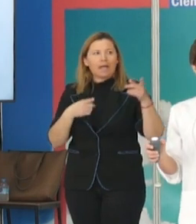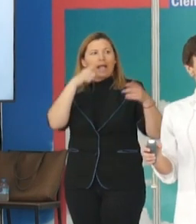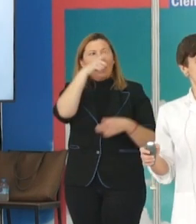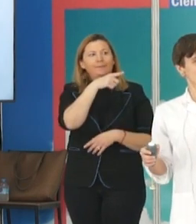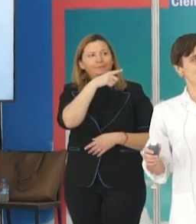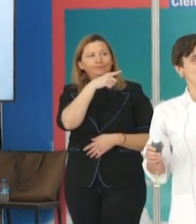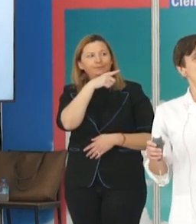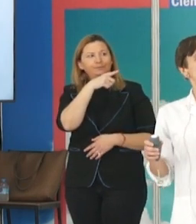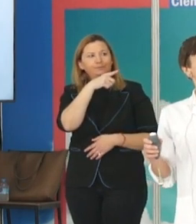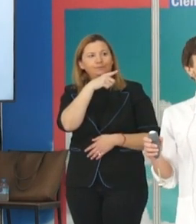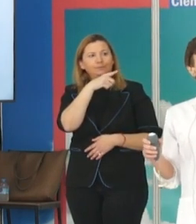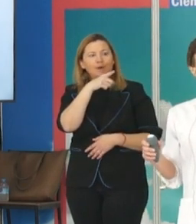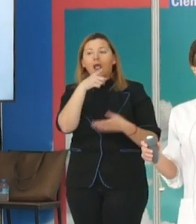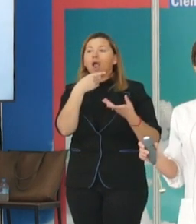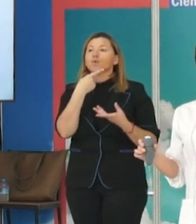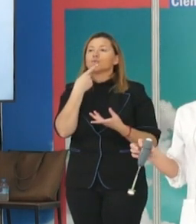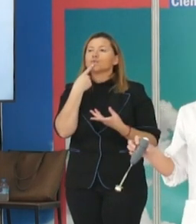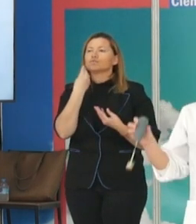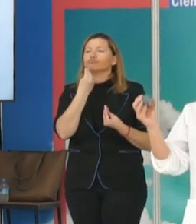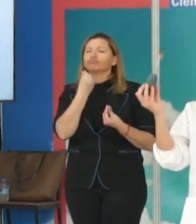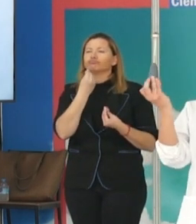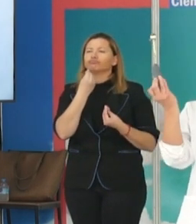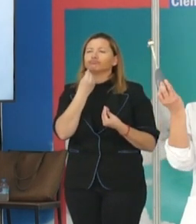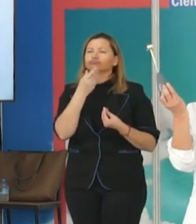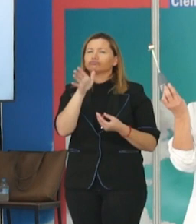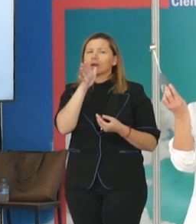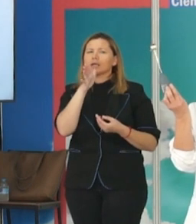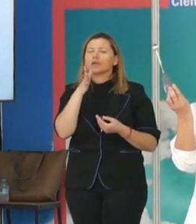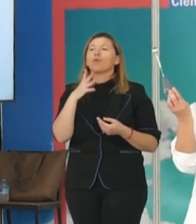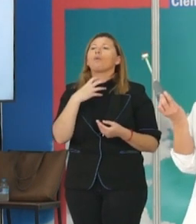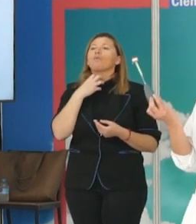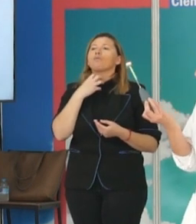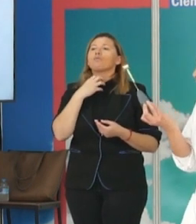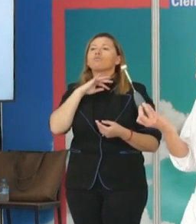aquí una sustancia que es moradita y aquí